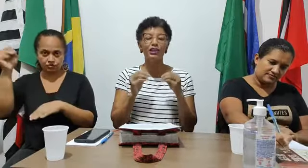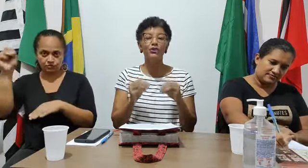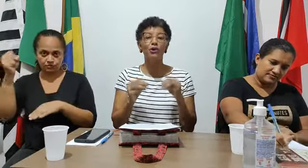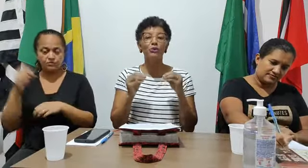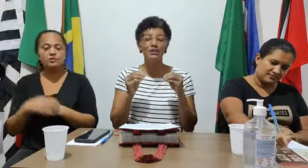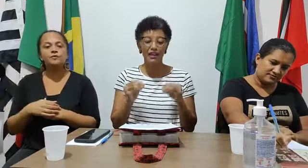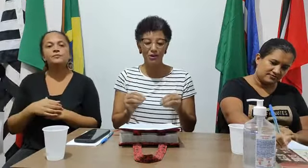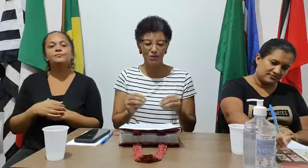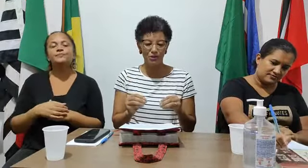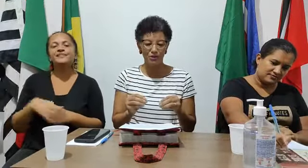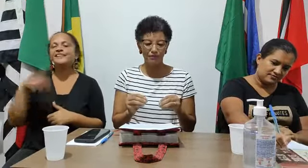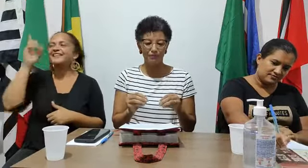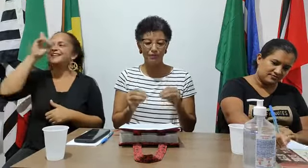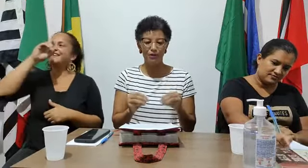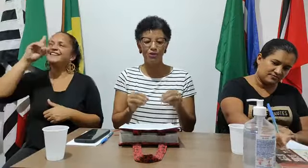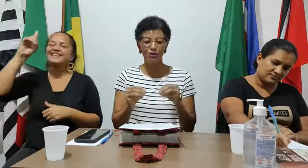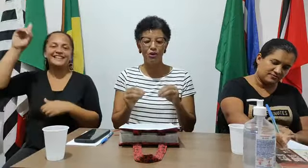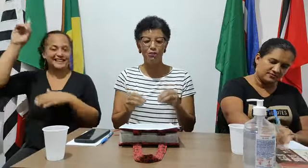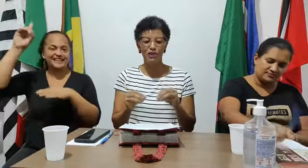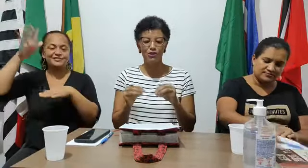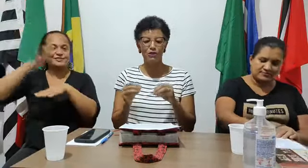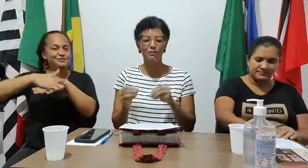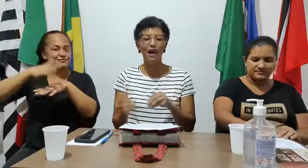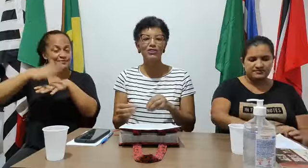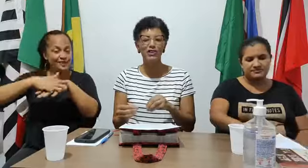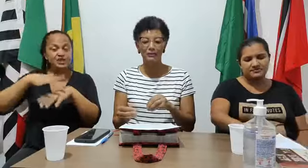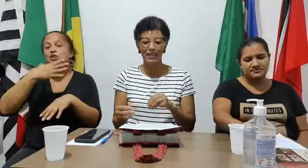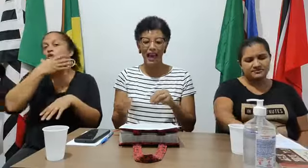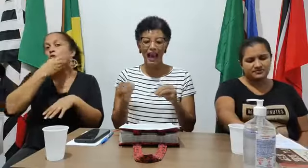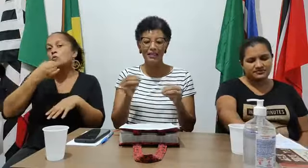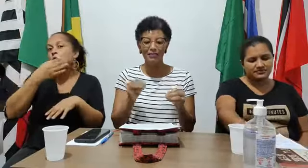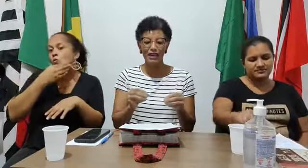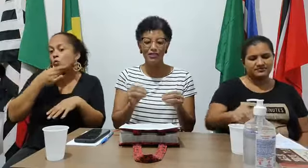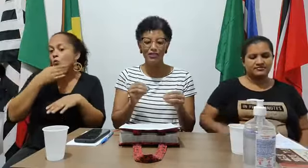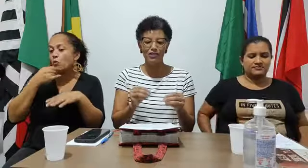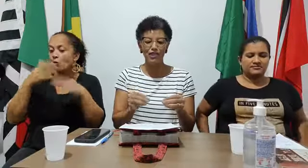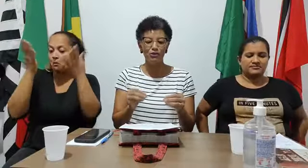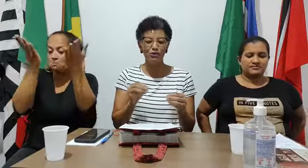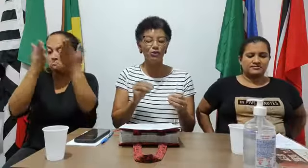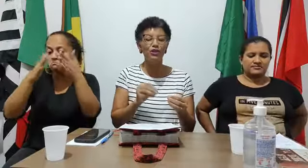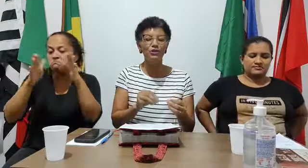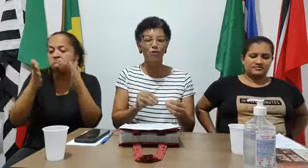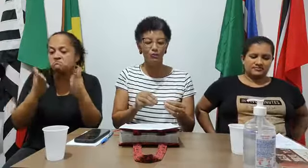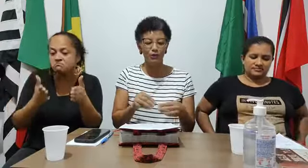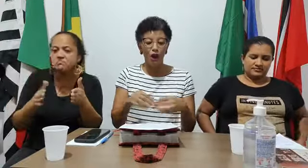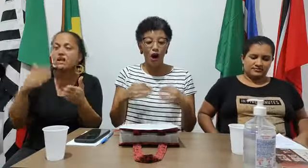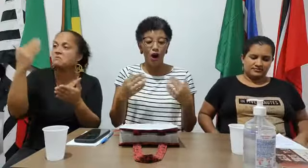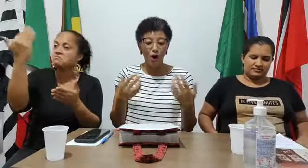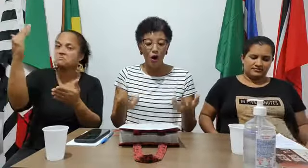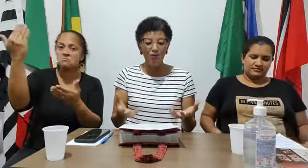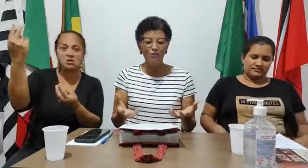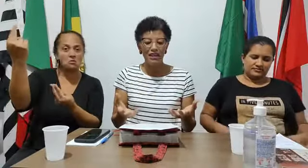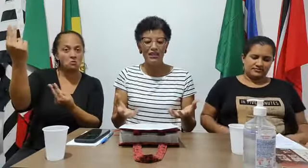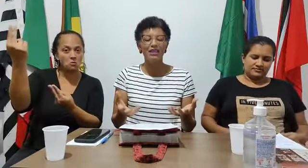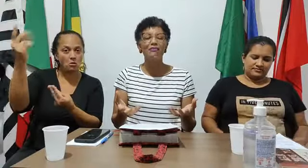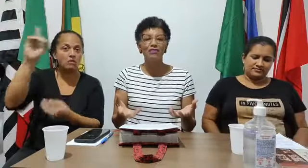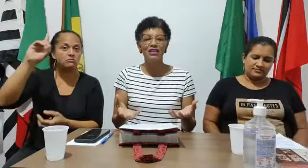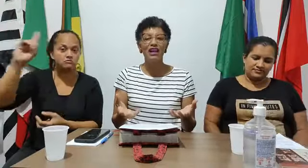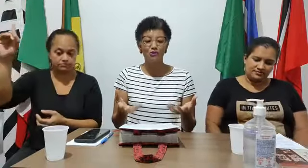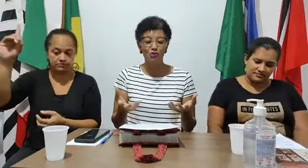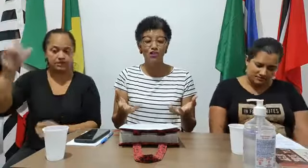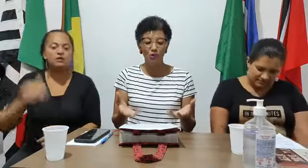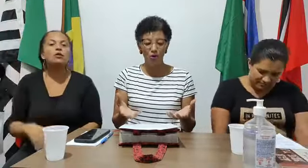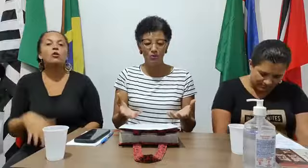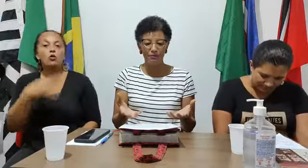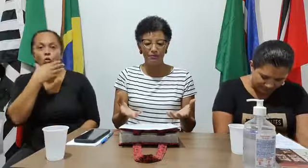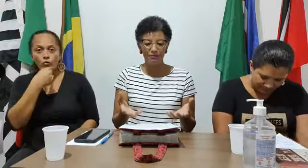ó: criou Deus, pois o homem à sua imagem, a imagem de Deus o criou. Homem e